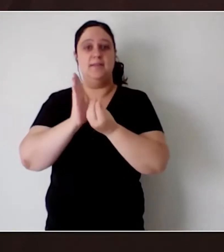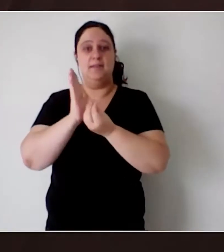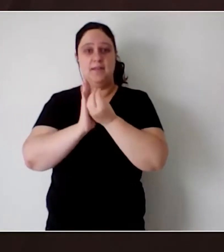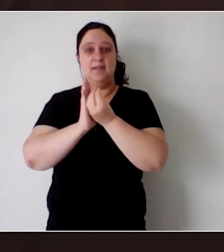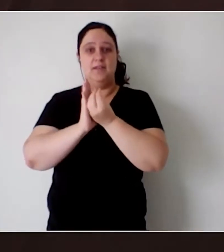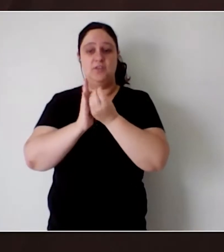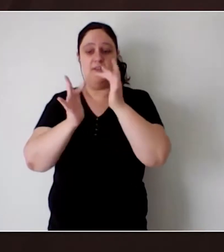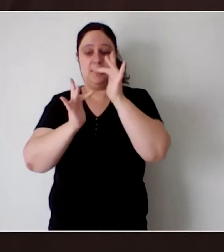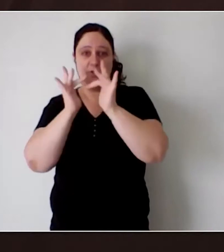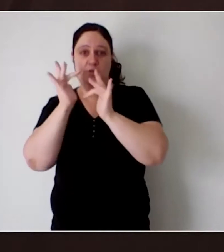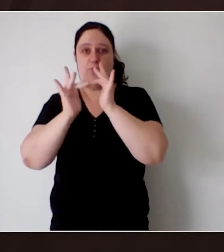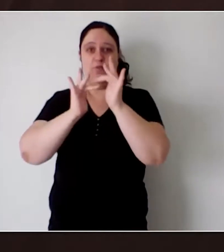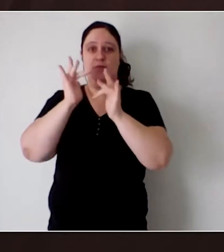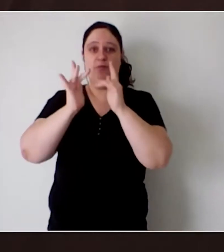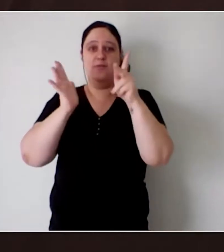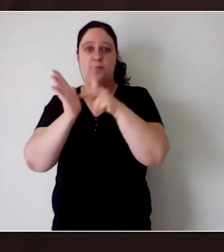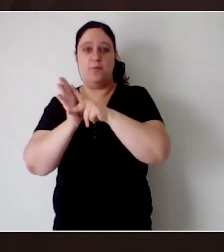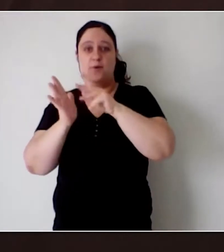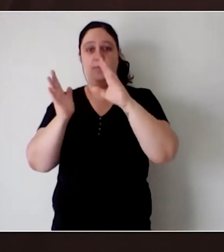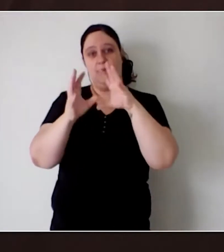Cristo.